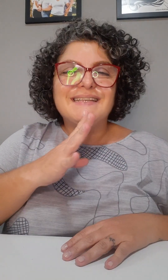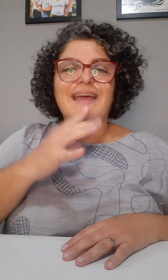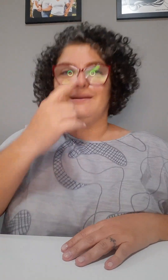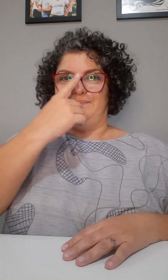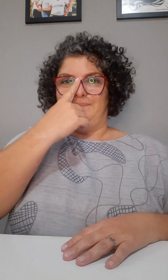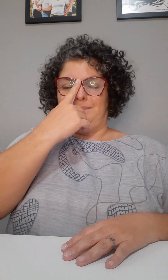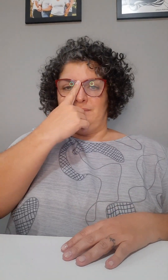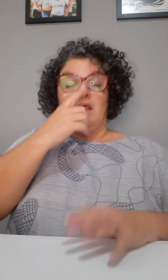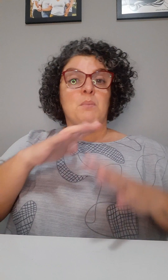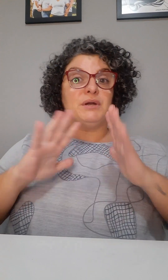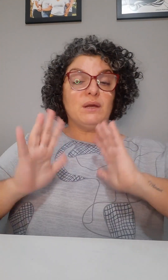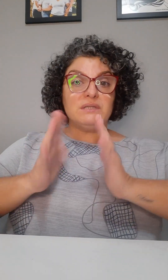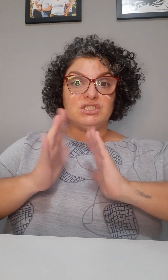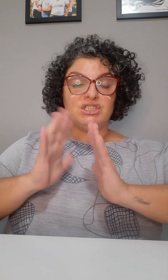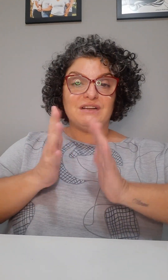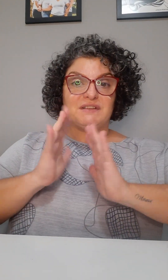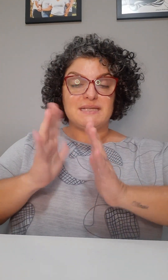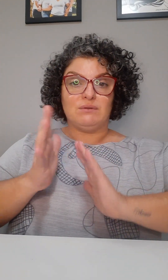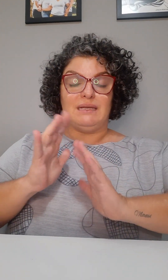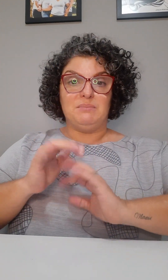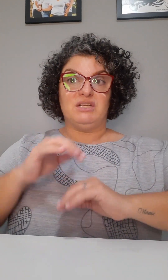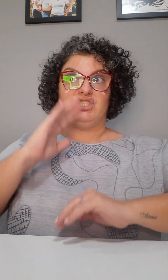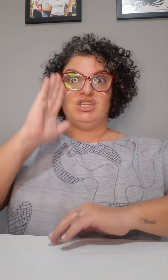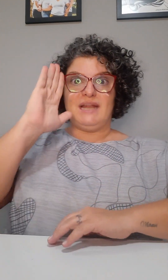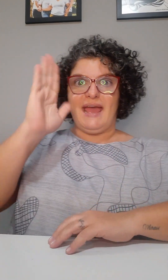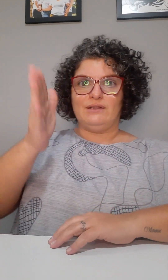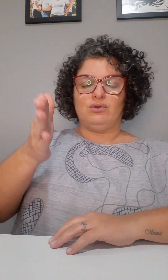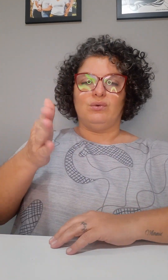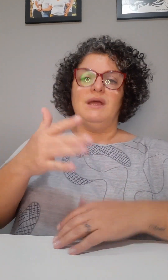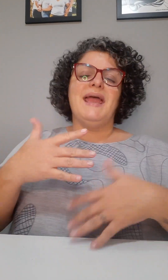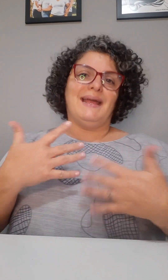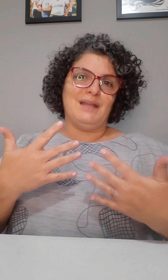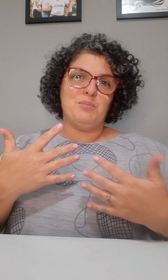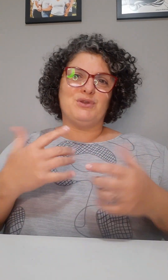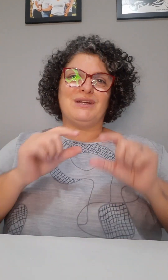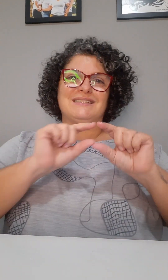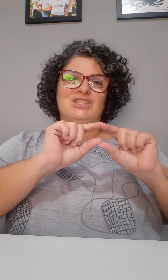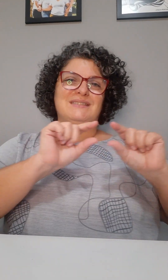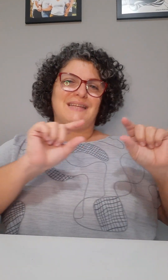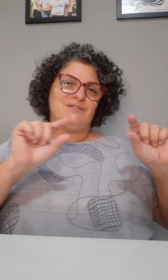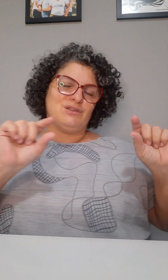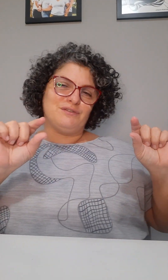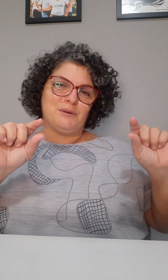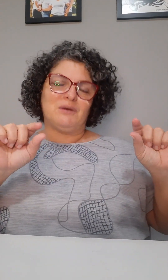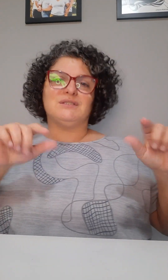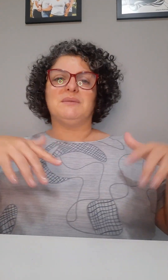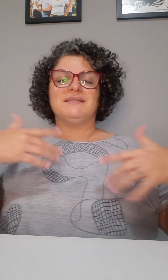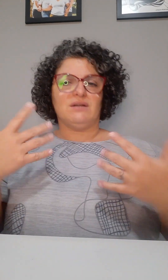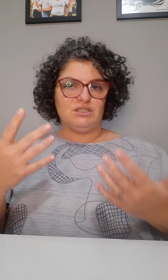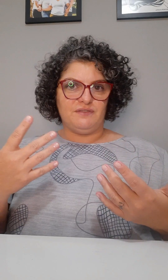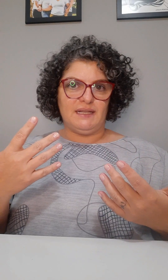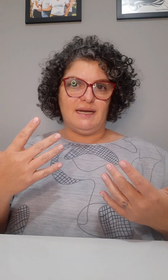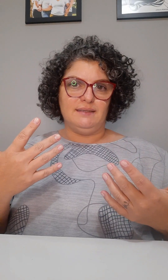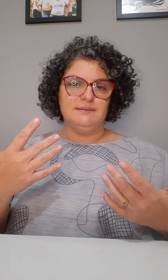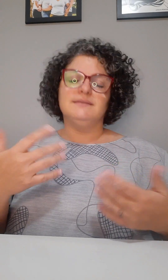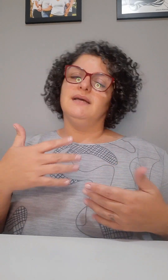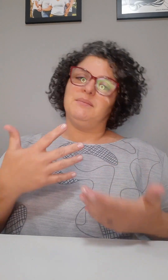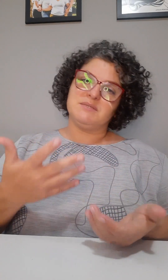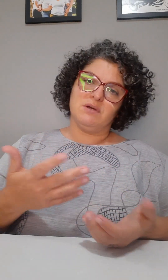conhecer. Porque quando a gente tá fazendo a Libras direto, é que nem o português. A gente escreve todo formalzinho, mas na hora de falar, é a mesma coisa